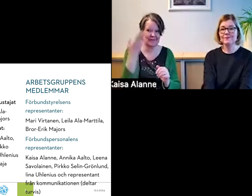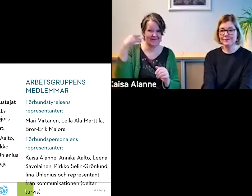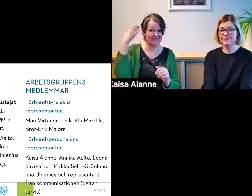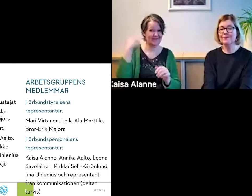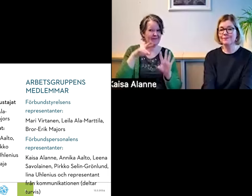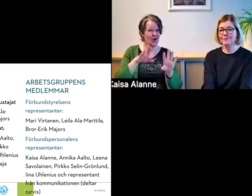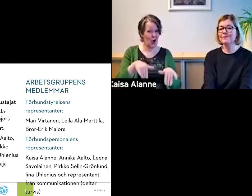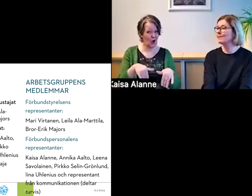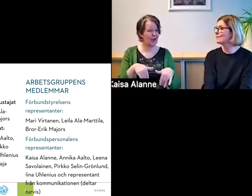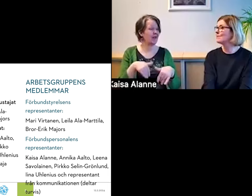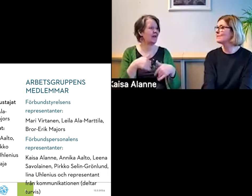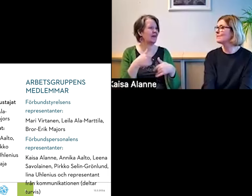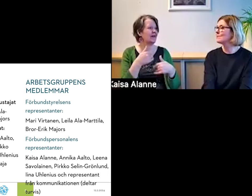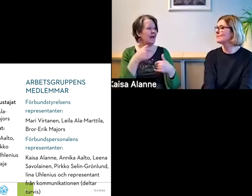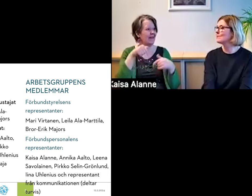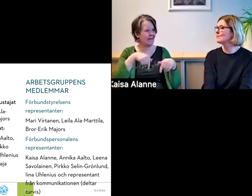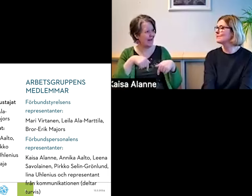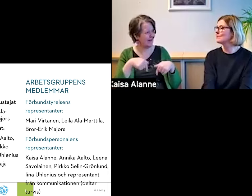kielipoliittinen ohjelma,